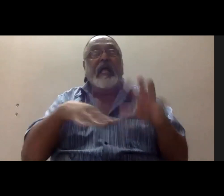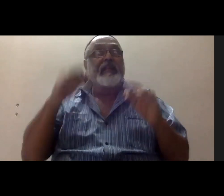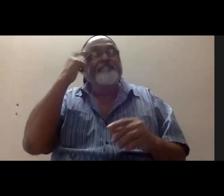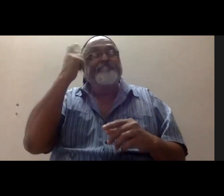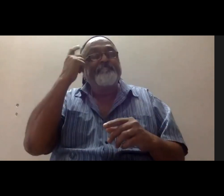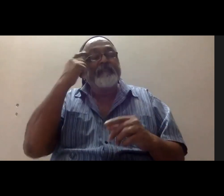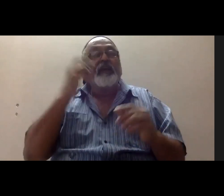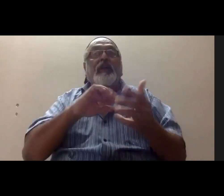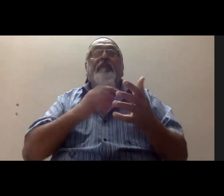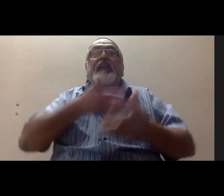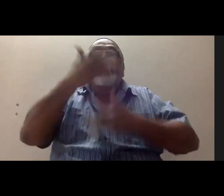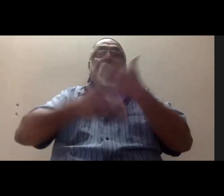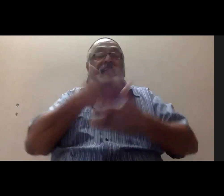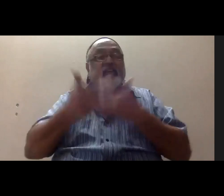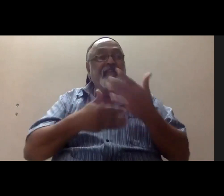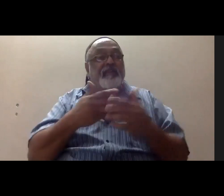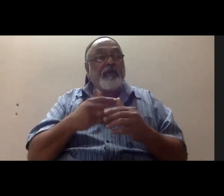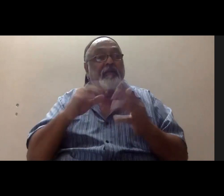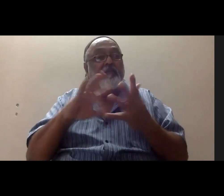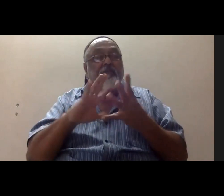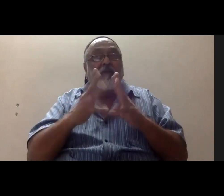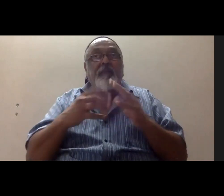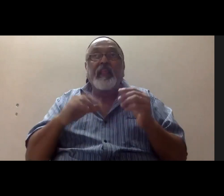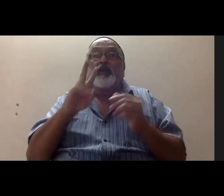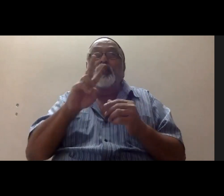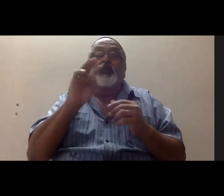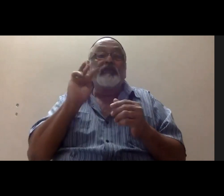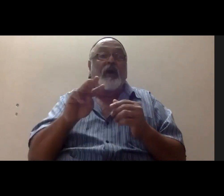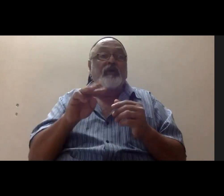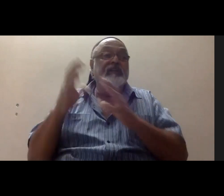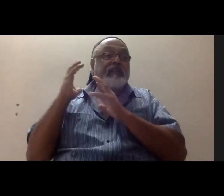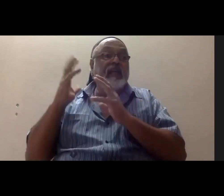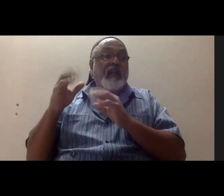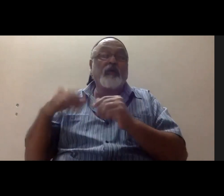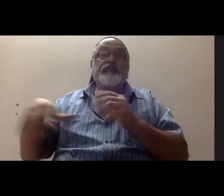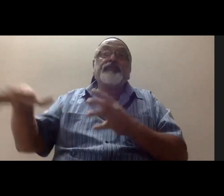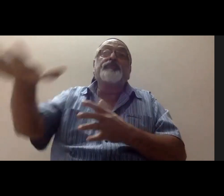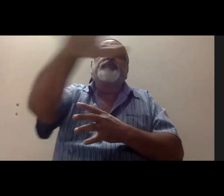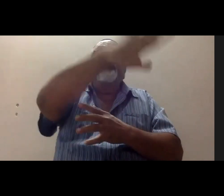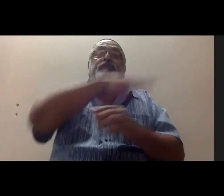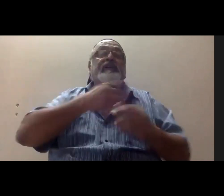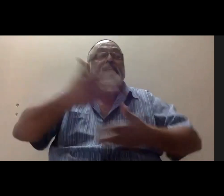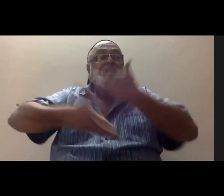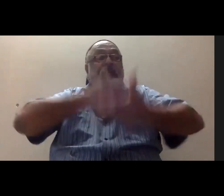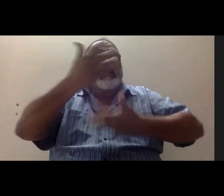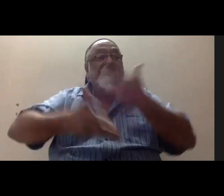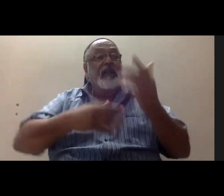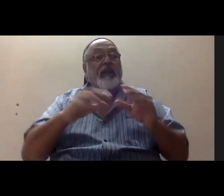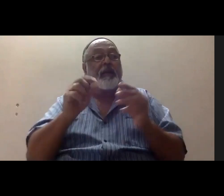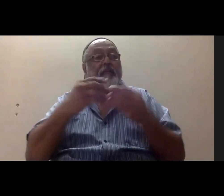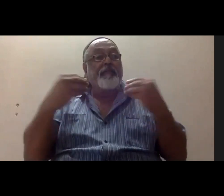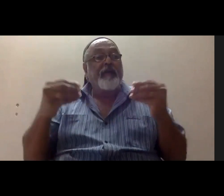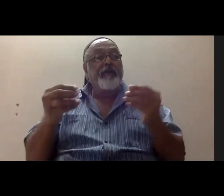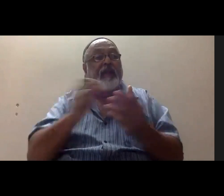अराउंड 2000 पीपल विद डिसेबिलिटी इन केरला हमने ट्रेनिंग दी है पेपर पेन्स का ही। सो